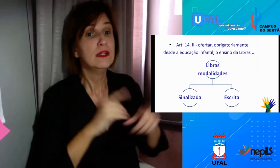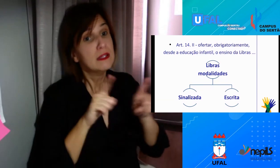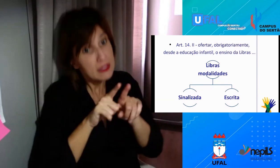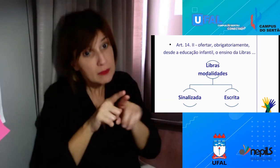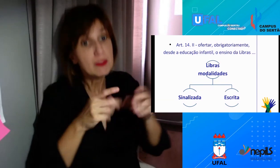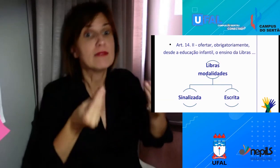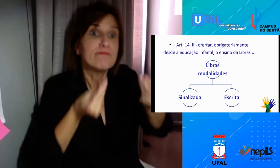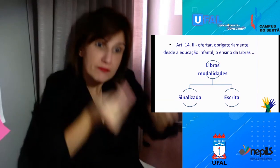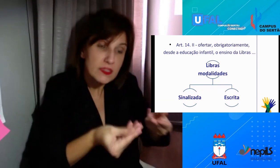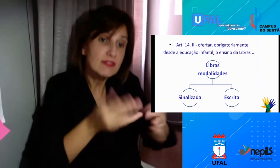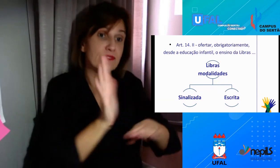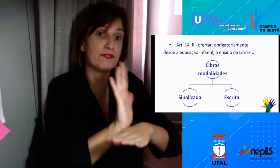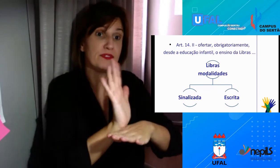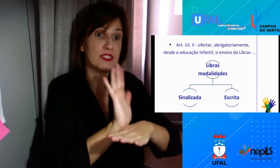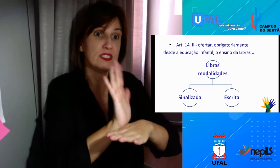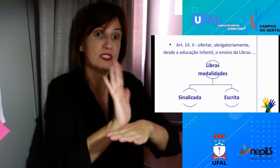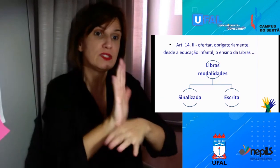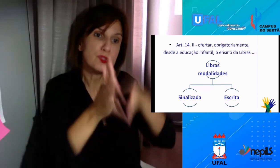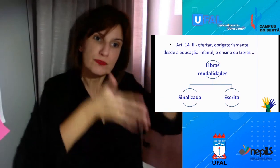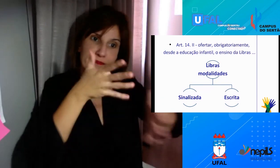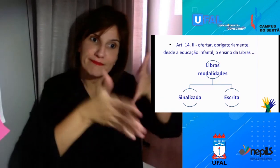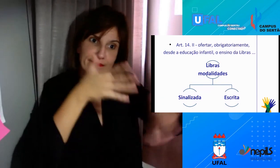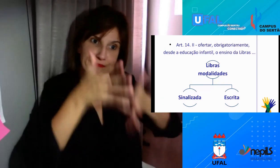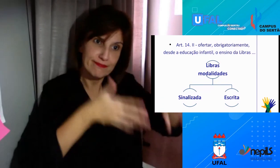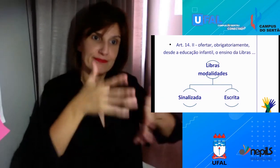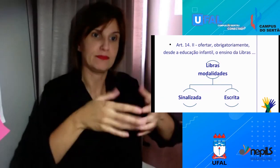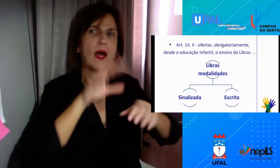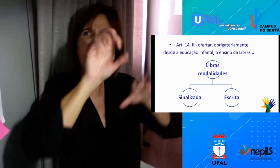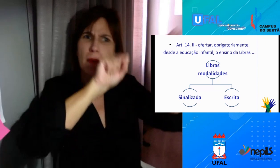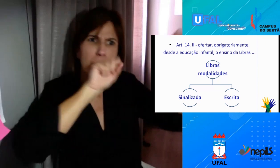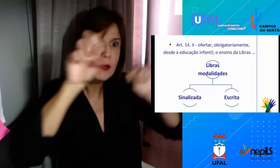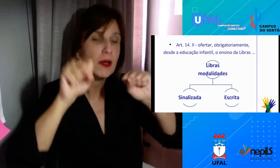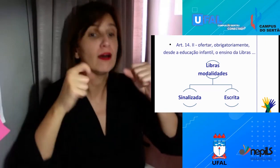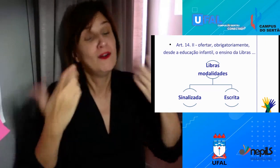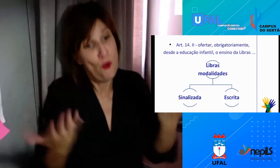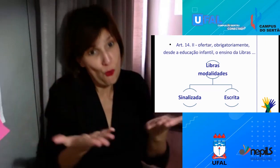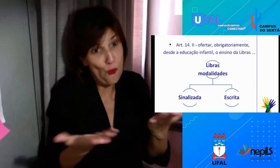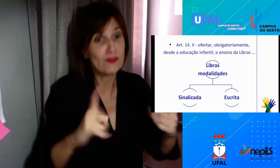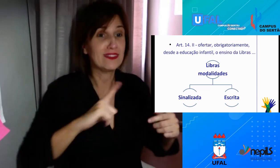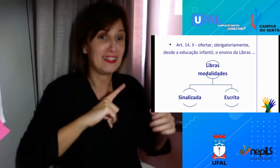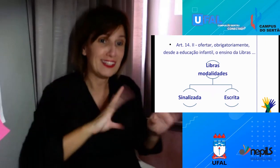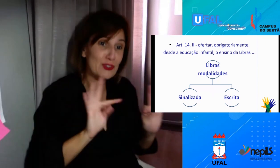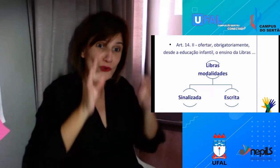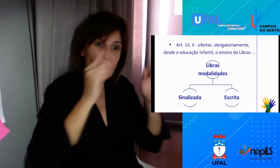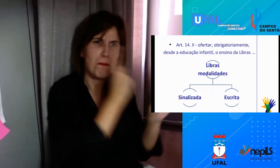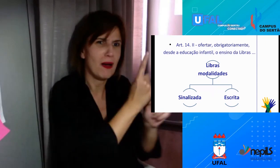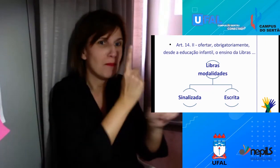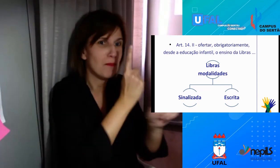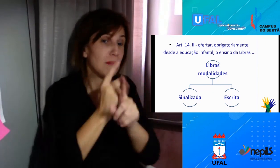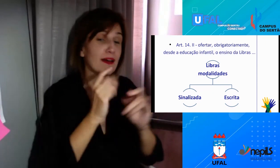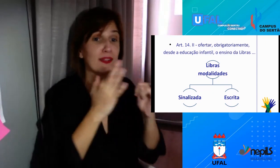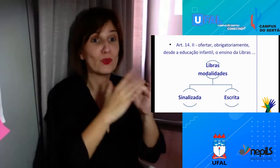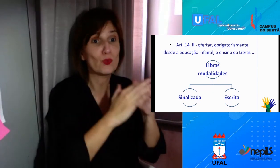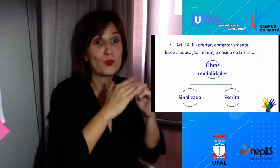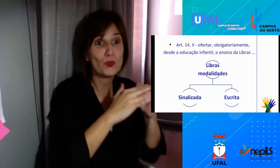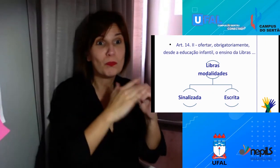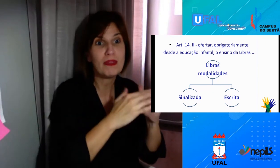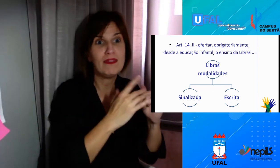também outras referências. Então, a escrita de sinais é extremamente importante, vídeos em língua de sinais. Atualmente,